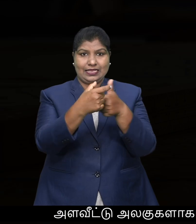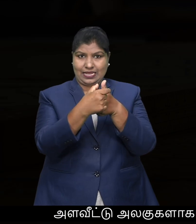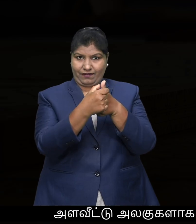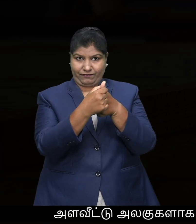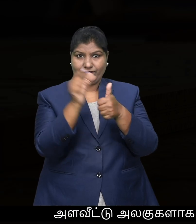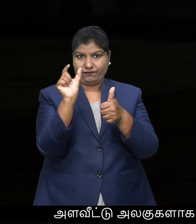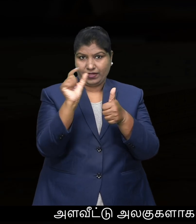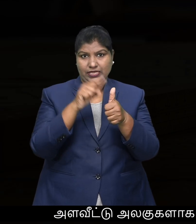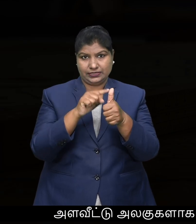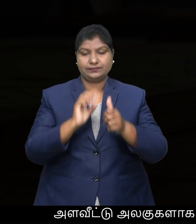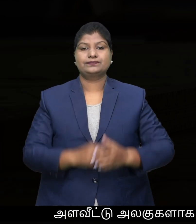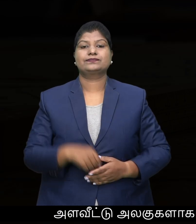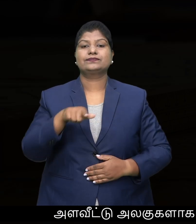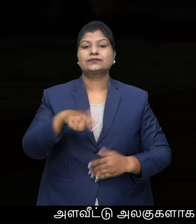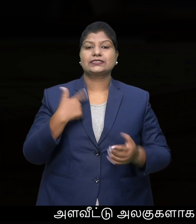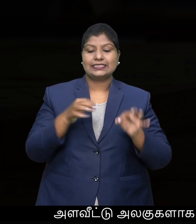அளவீட்டு அலகுகளாக பயன்படுத்தப்பட்டன.